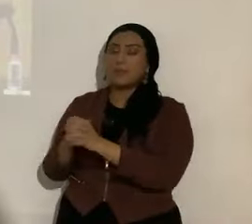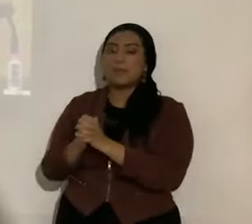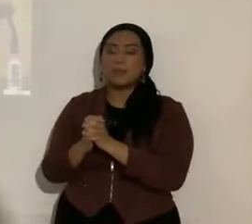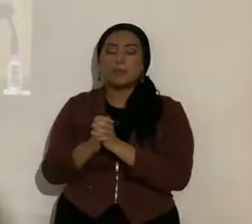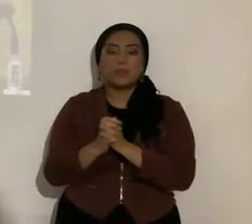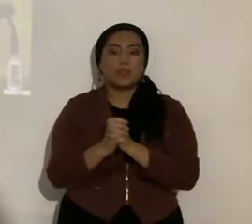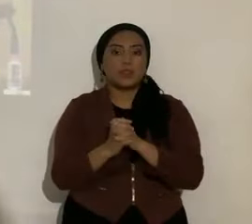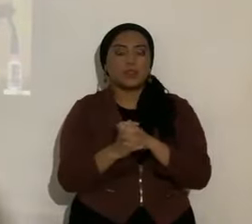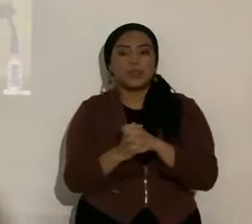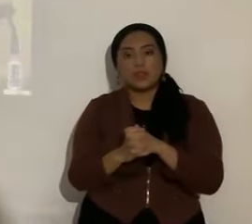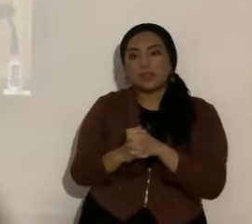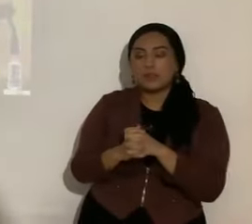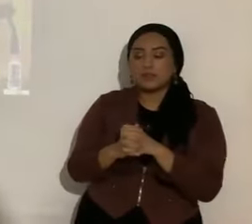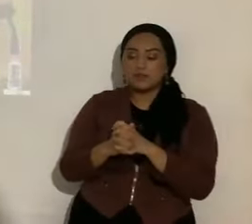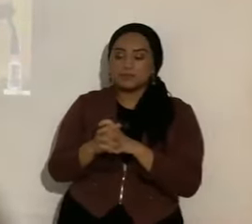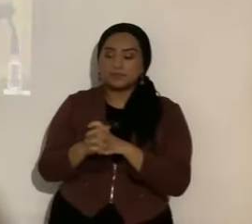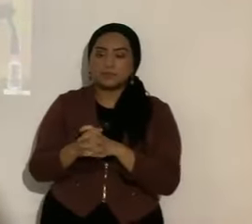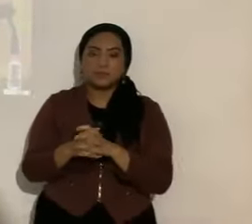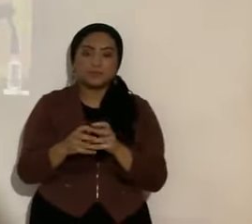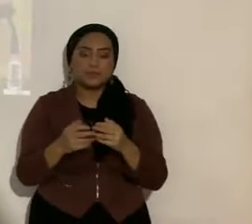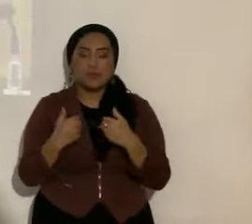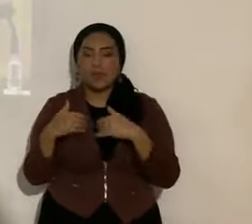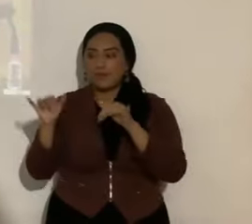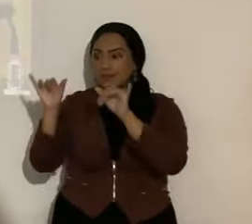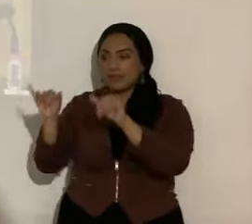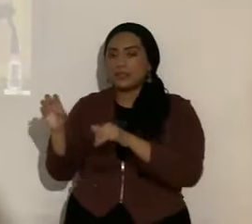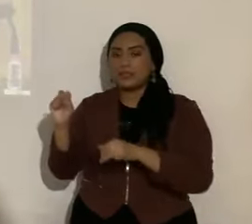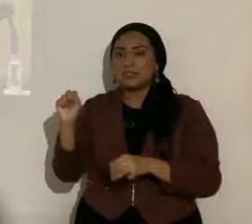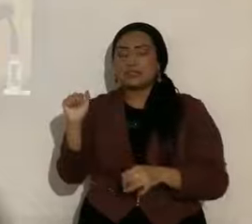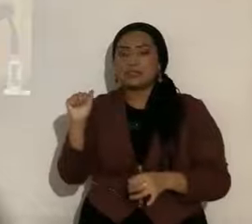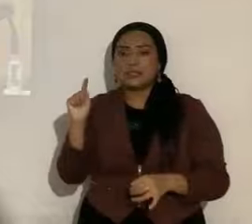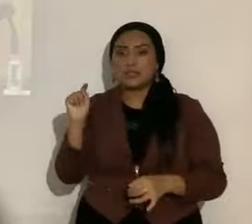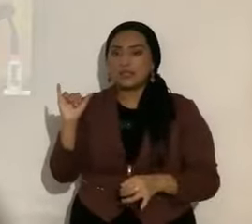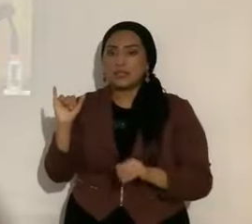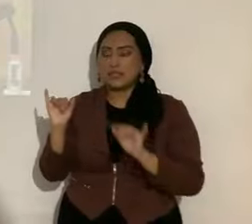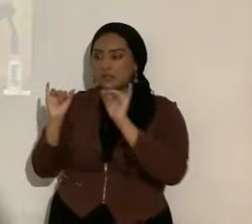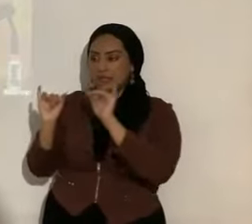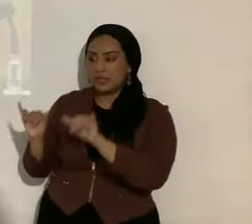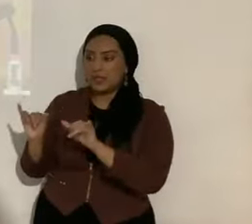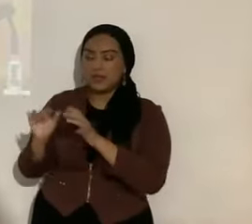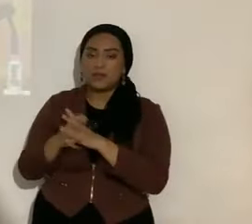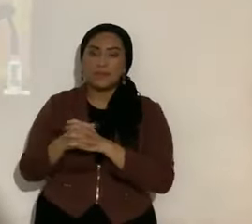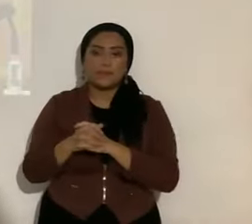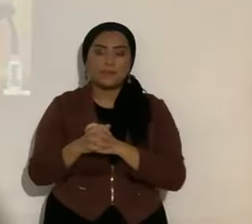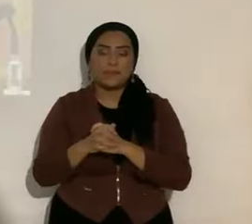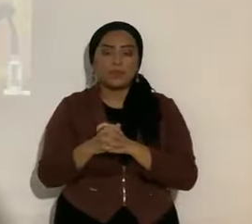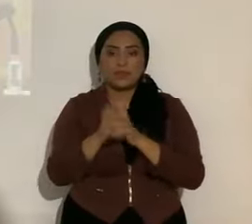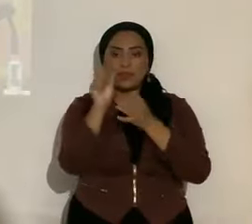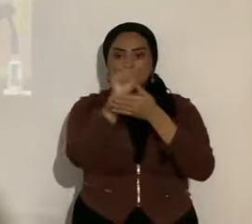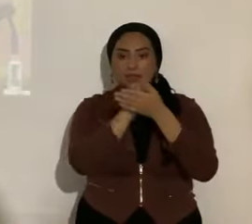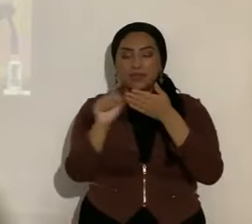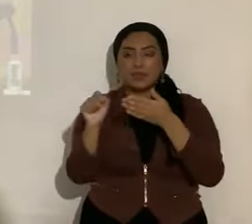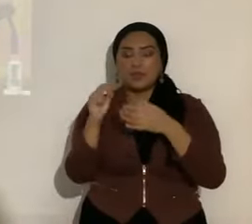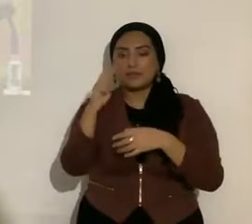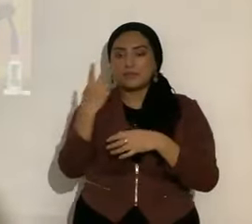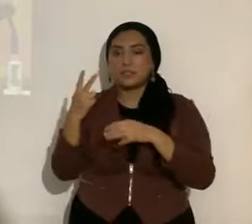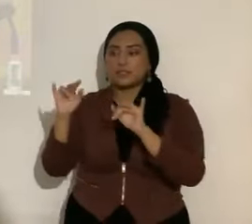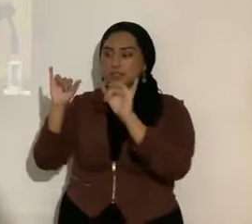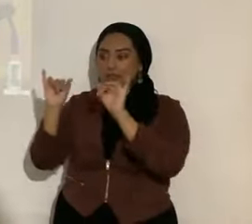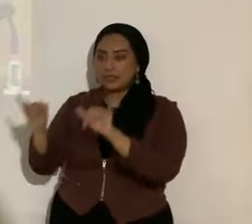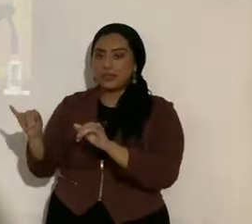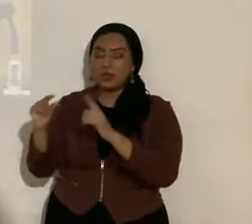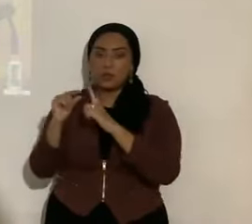ven, hay un quédate en el verso 2. Quédate, ¿sí? Vamos a subrayarlo. Y aquí hay otro